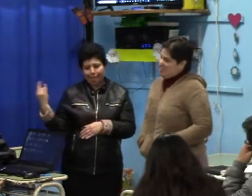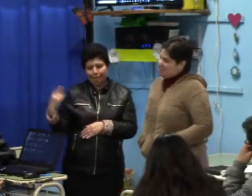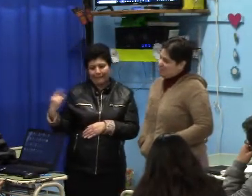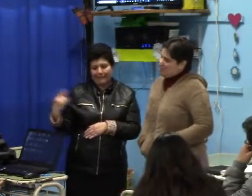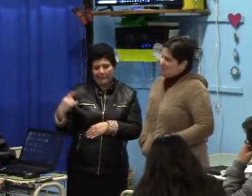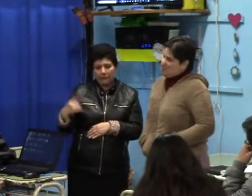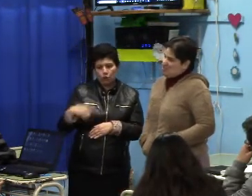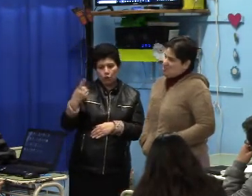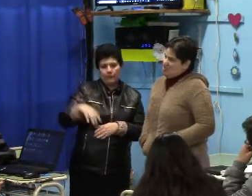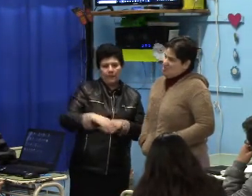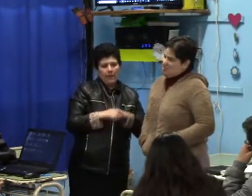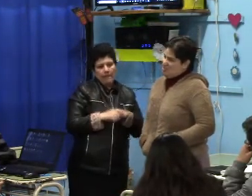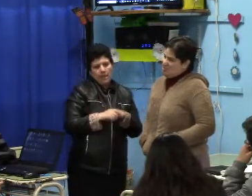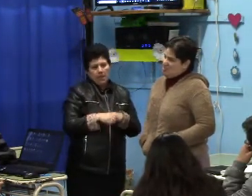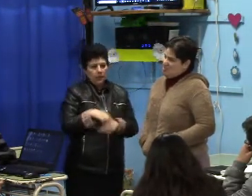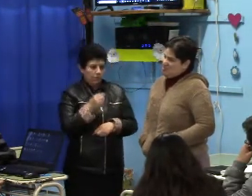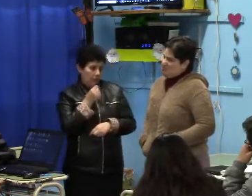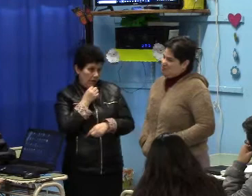Y se arma